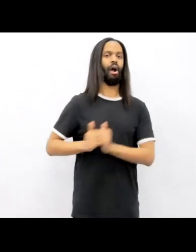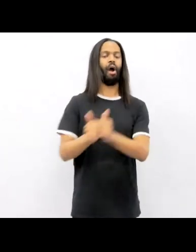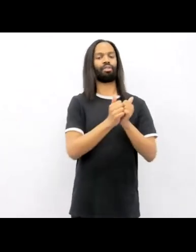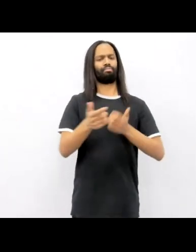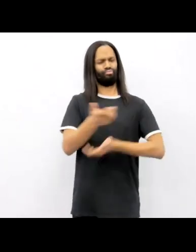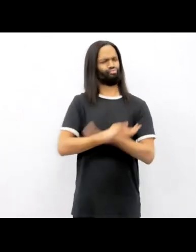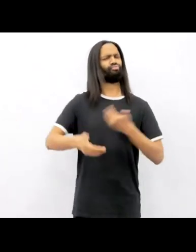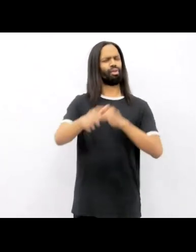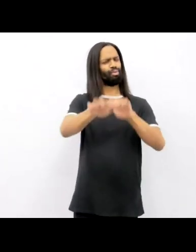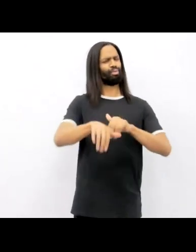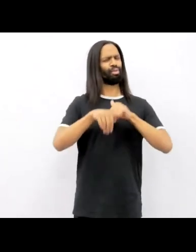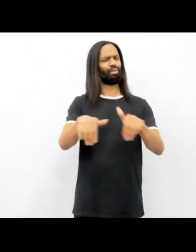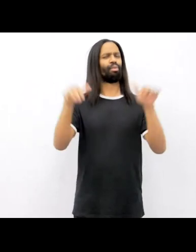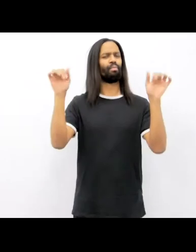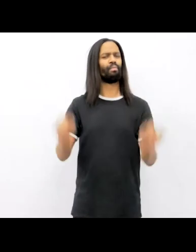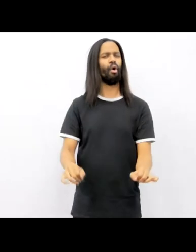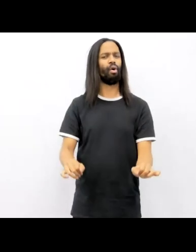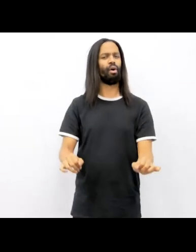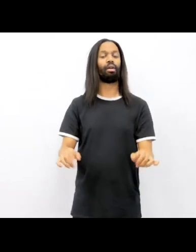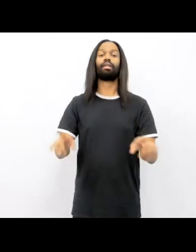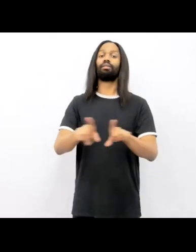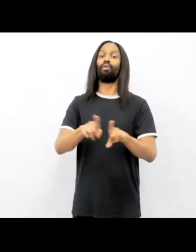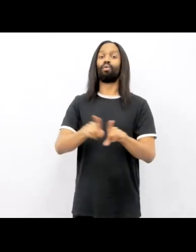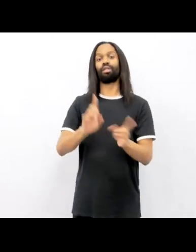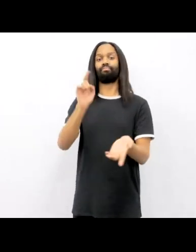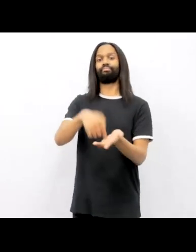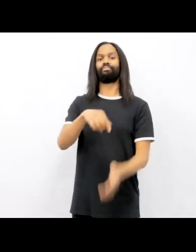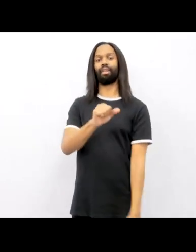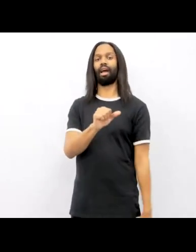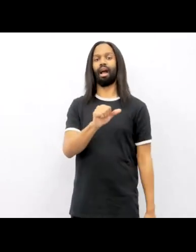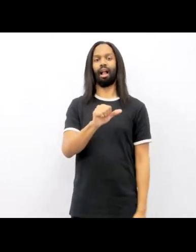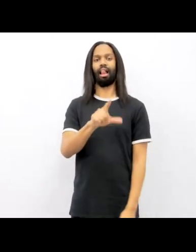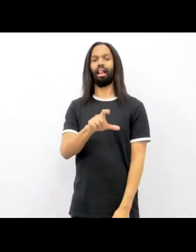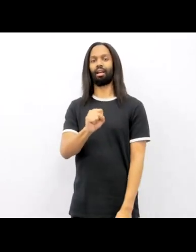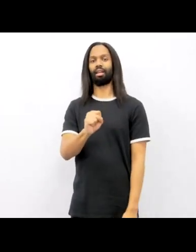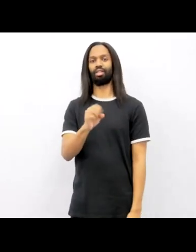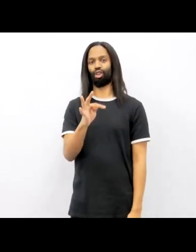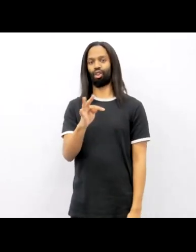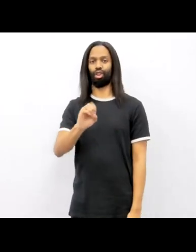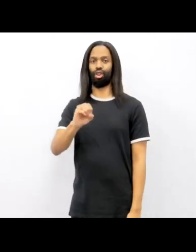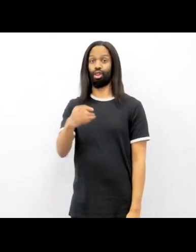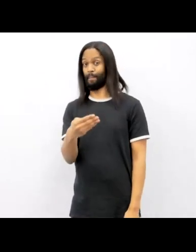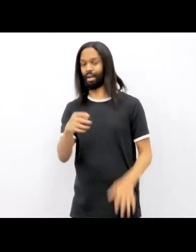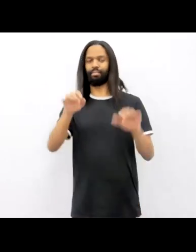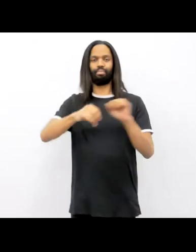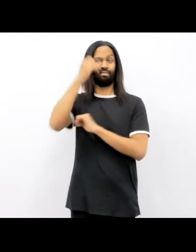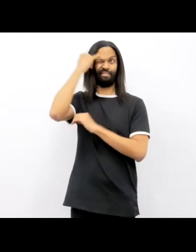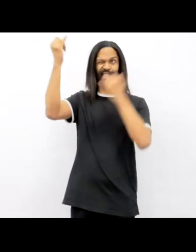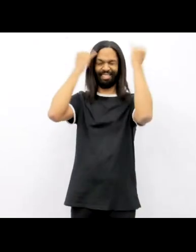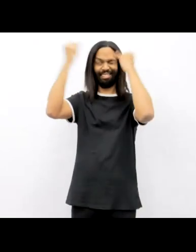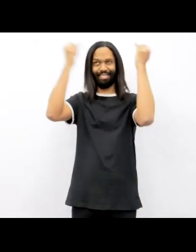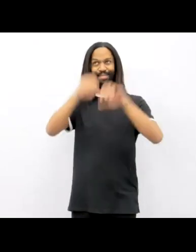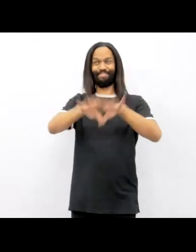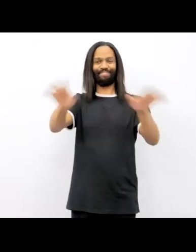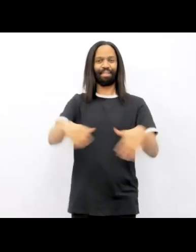et lancer des pistes sur le site Alstom pour les mois à venir je vous